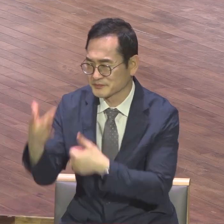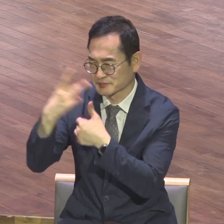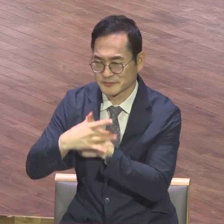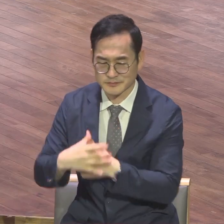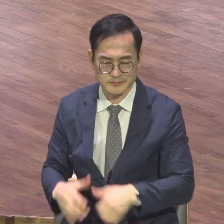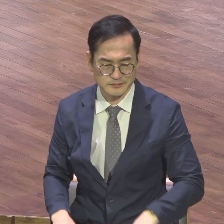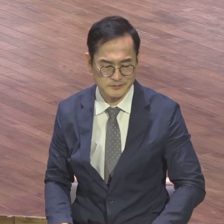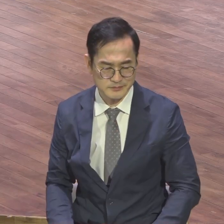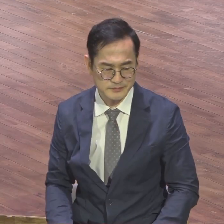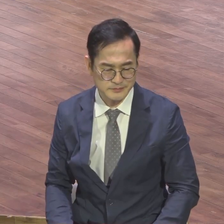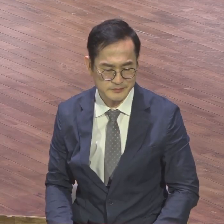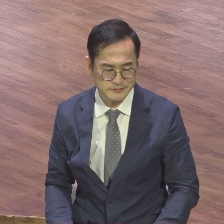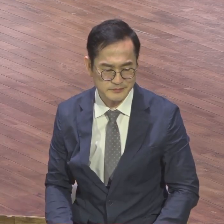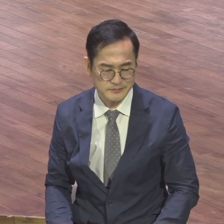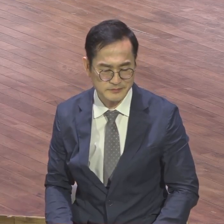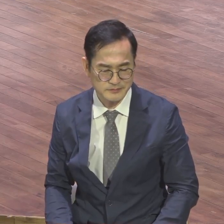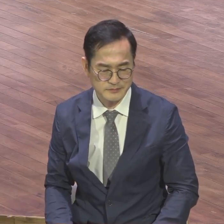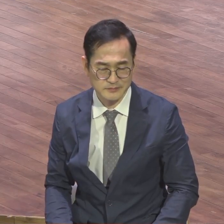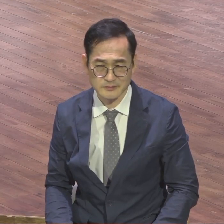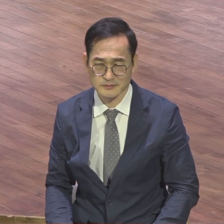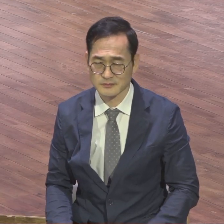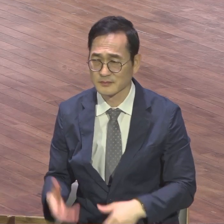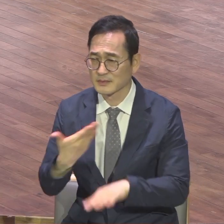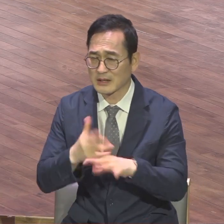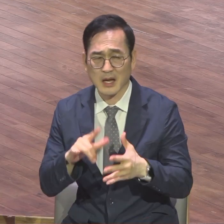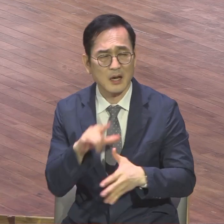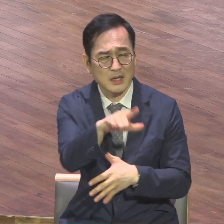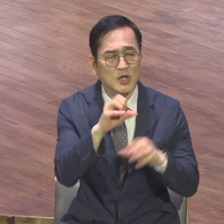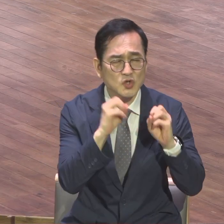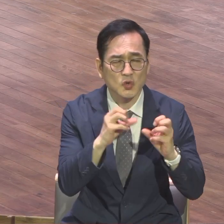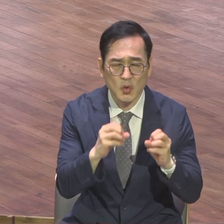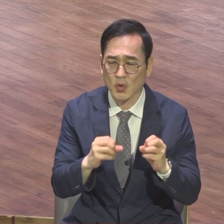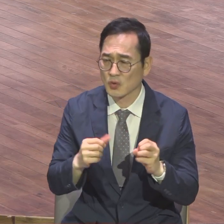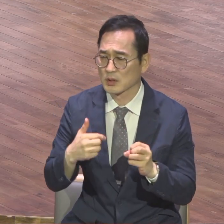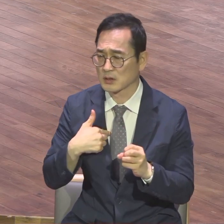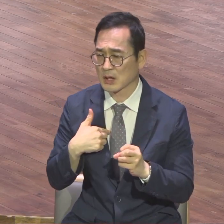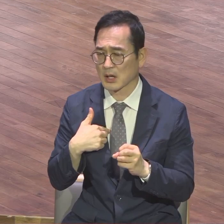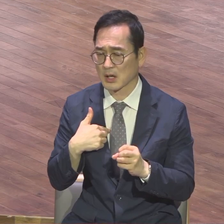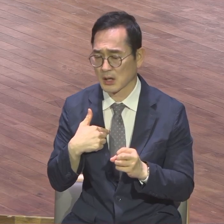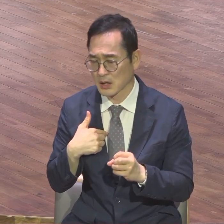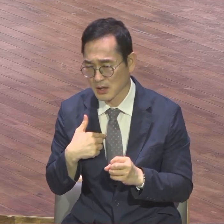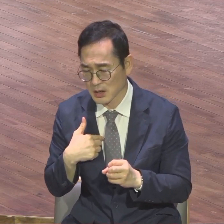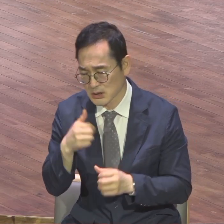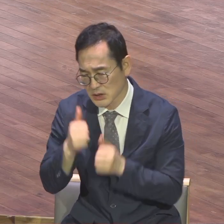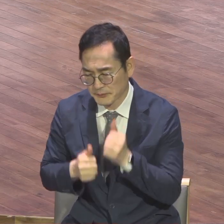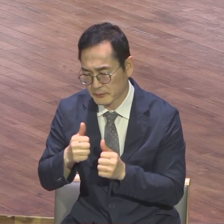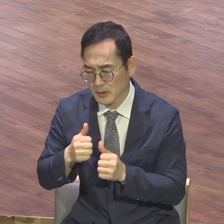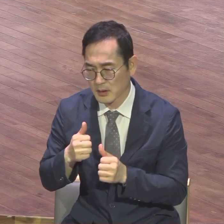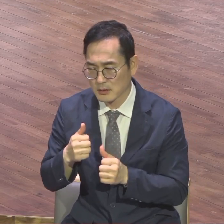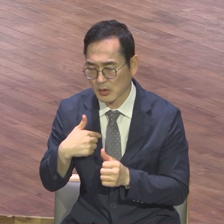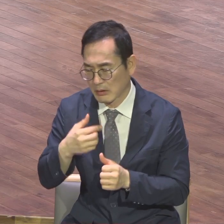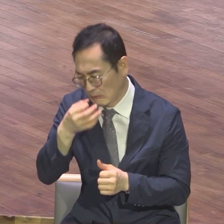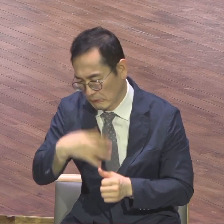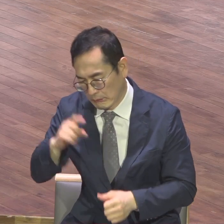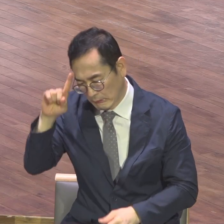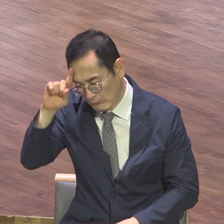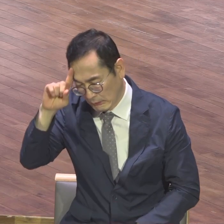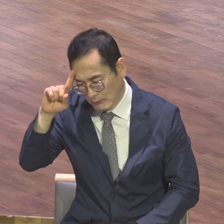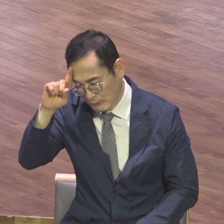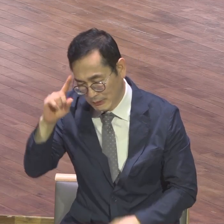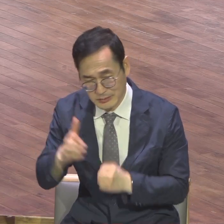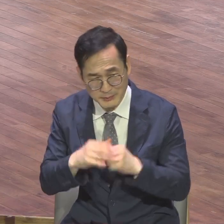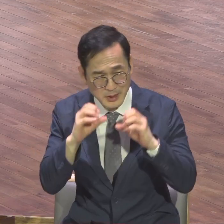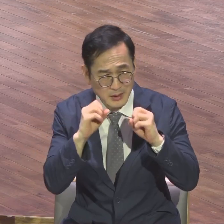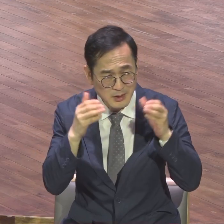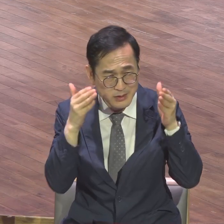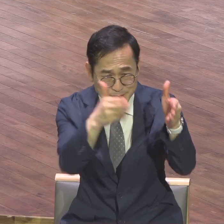카테고리 딱 걸려가지고 내 문제 걸려가지고 그래서 기도 응답 받겠냐고요. 어떻게 행복한 삶을